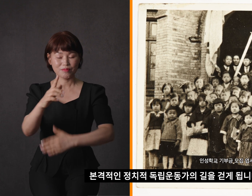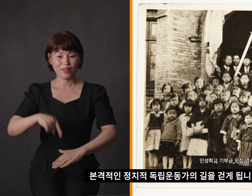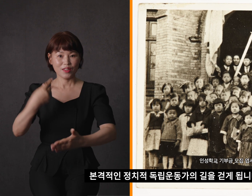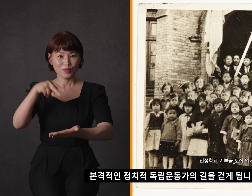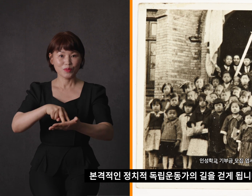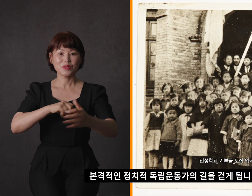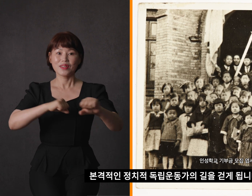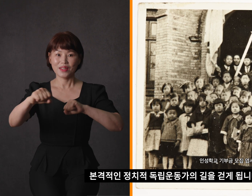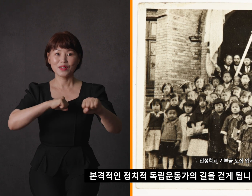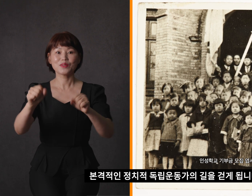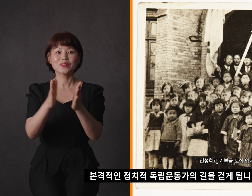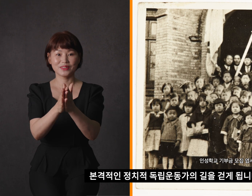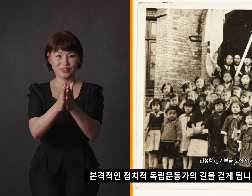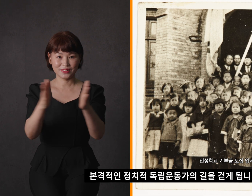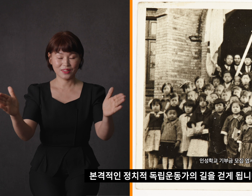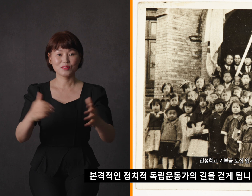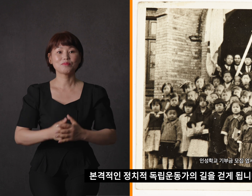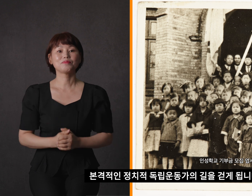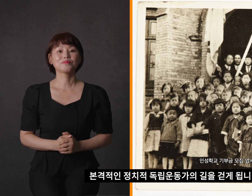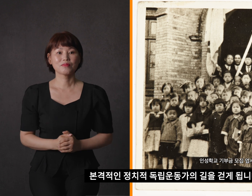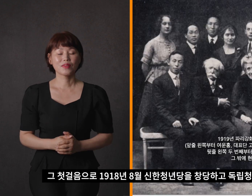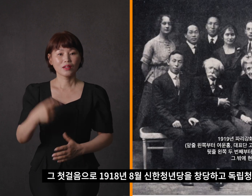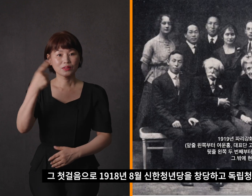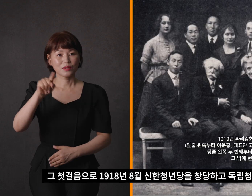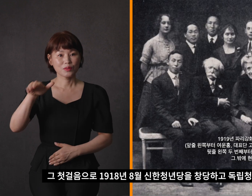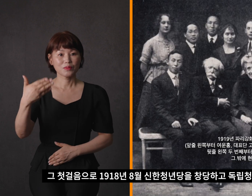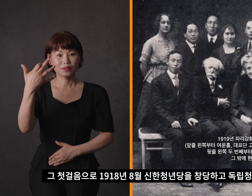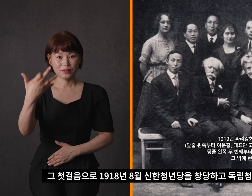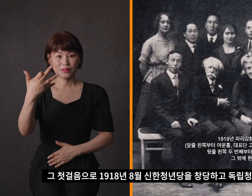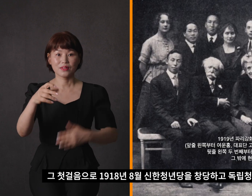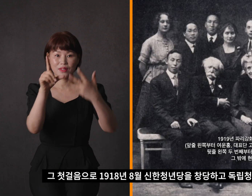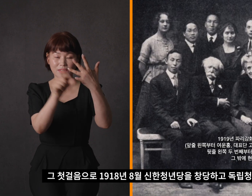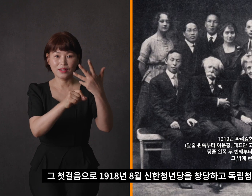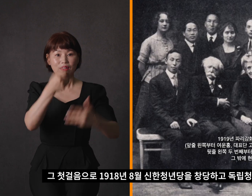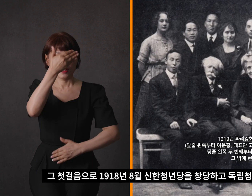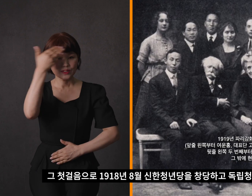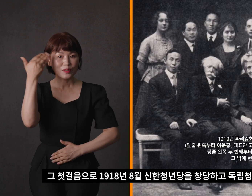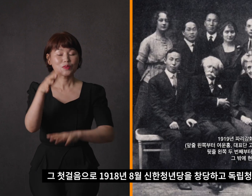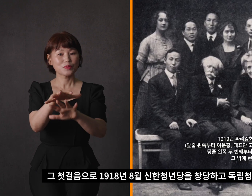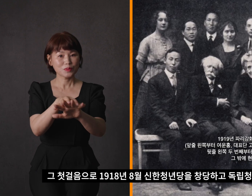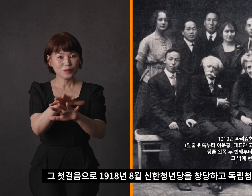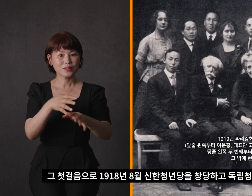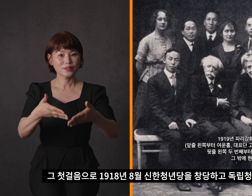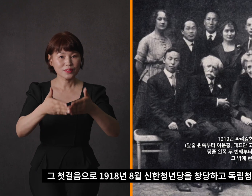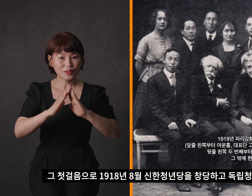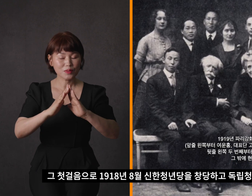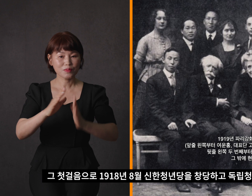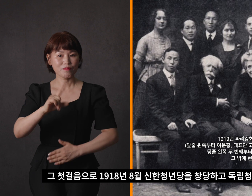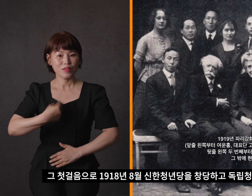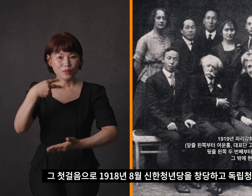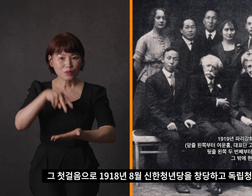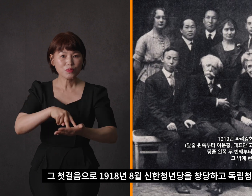정치적 독립운동가의 길을 걷게 됩니다. 그 첫걸음으로 1918년 8월